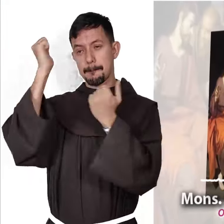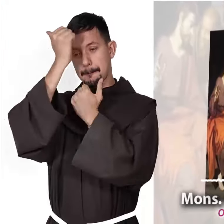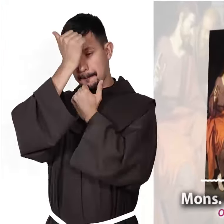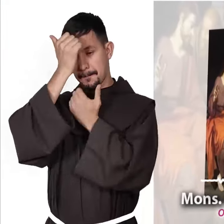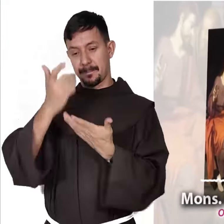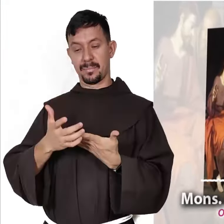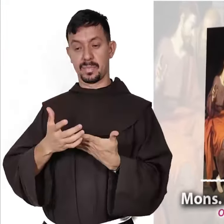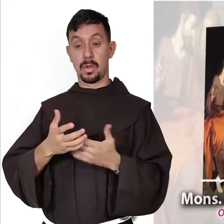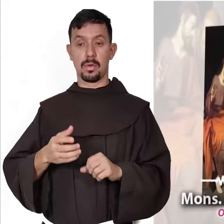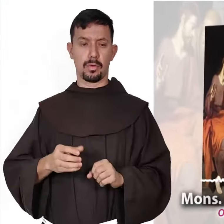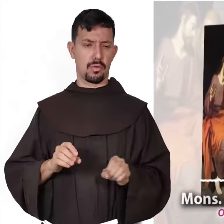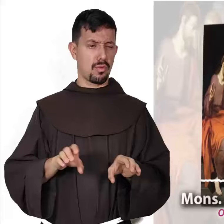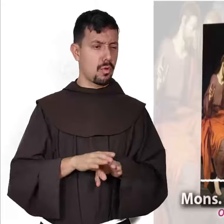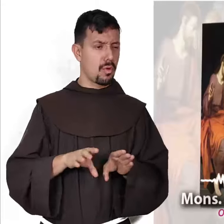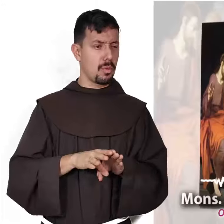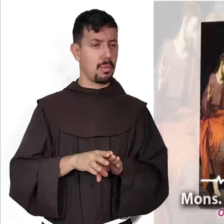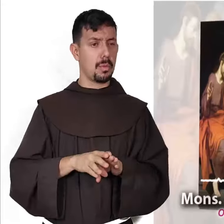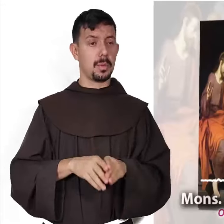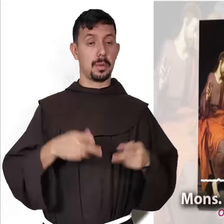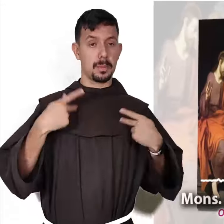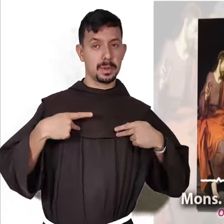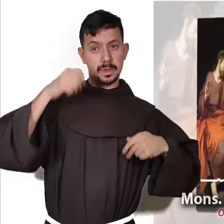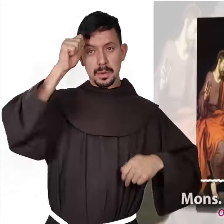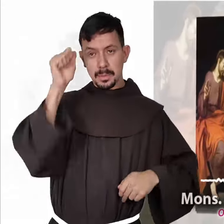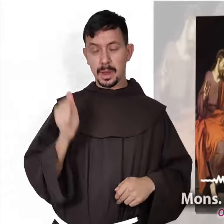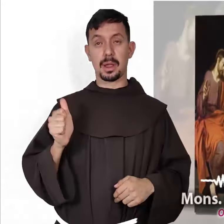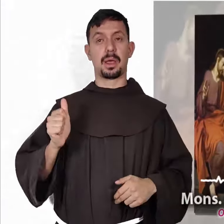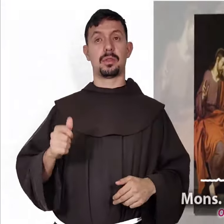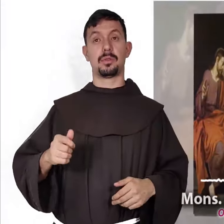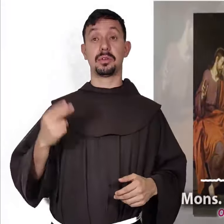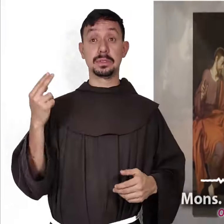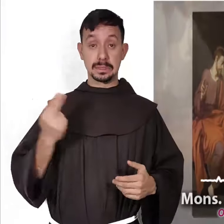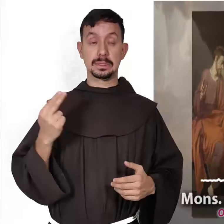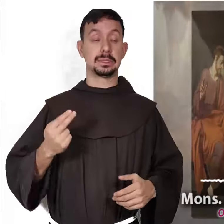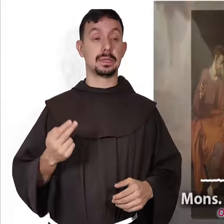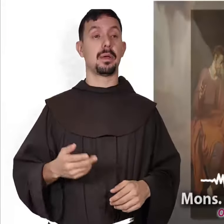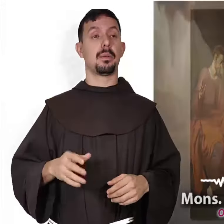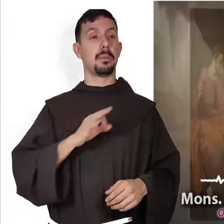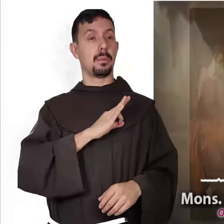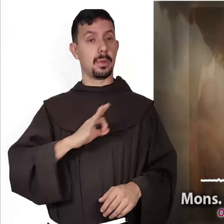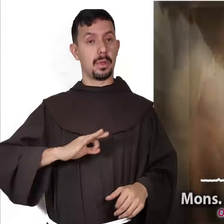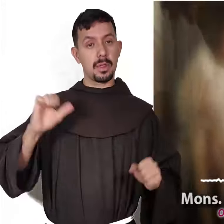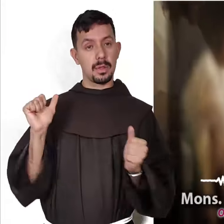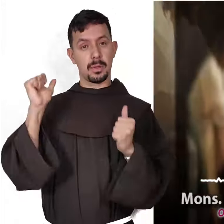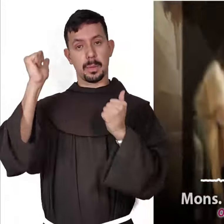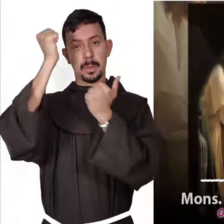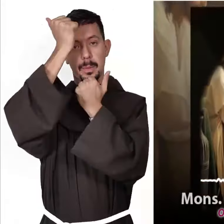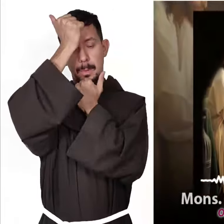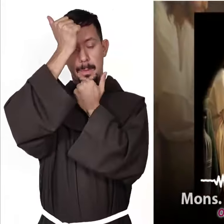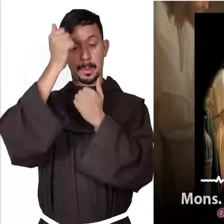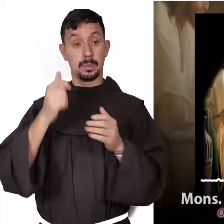convertirse. Pero no puede condenar a quien ha pecado sin antes haber dado la oportunidad de